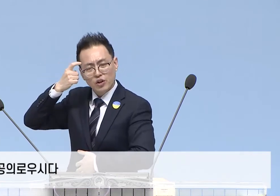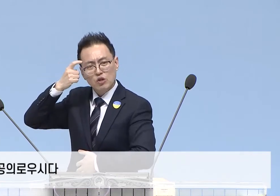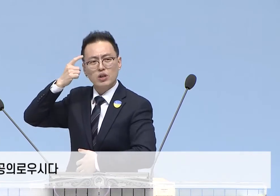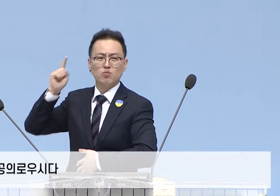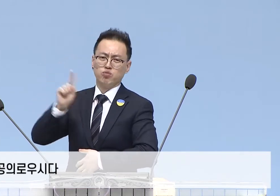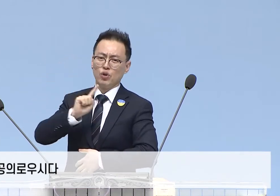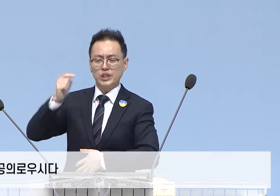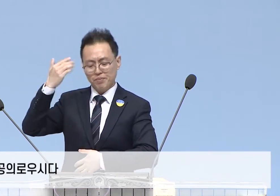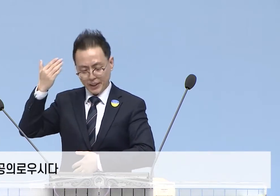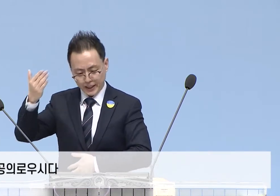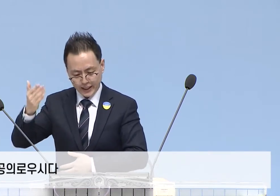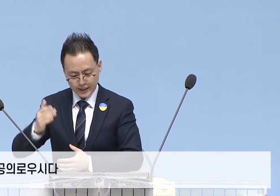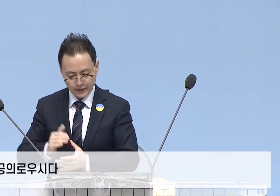이유가 무엇입니까?